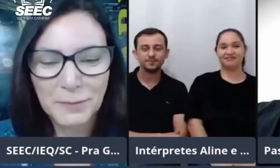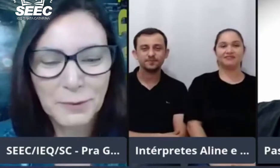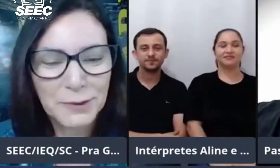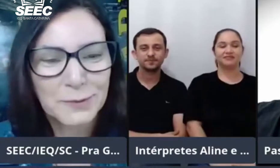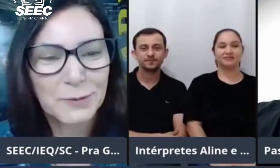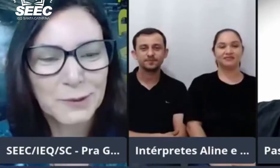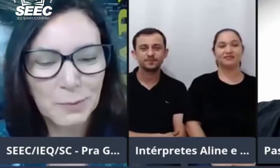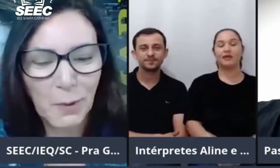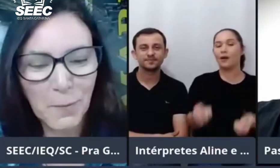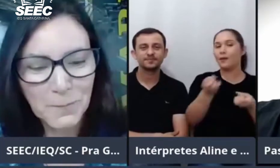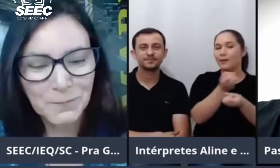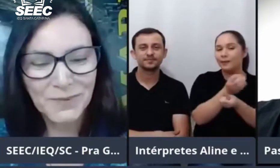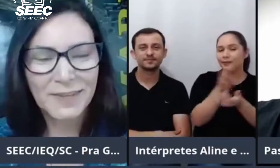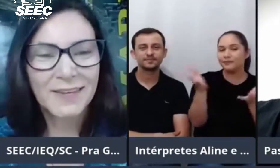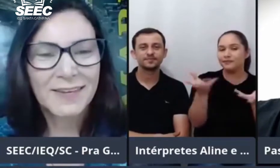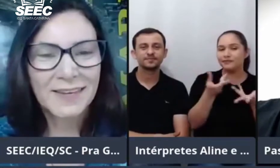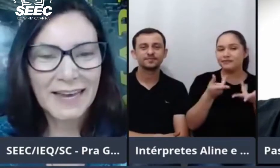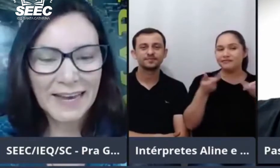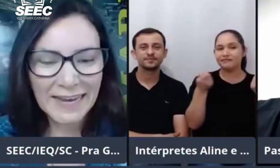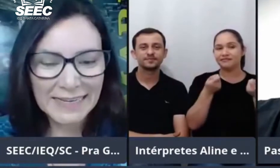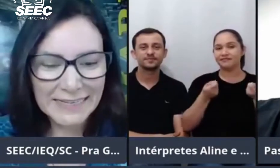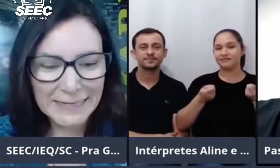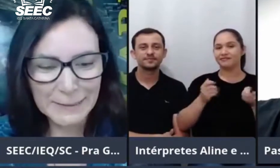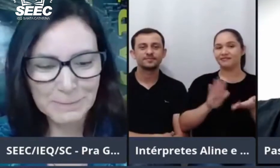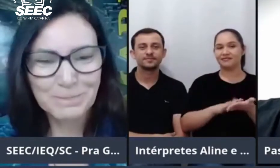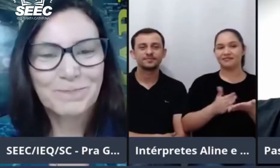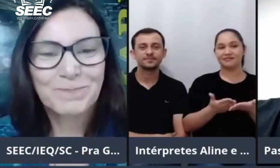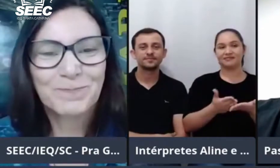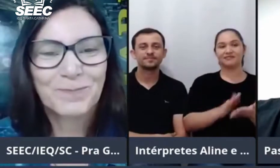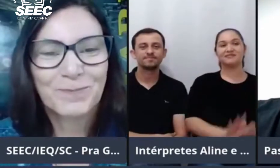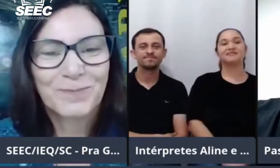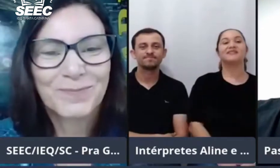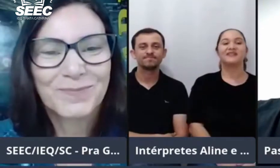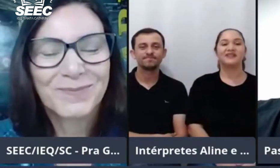maravilha, muito, muito bom. Aline.